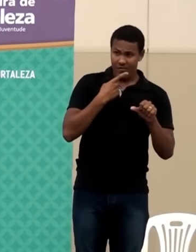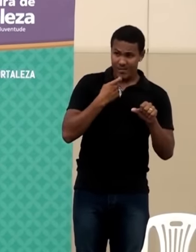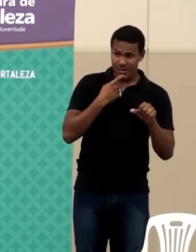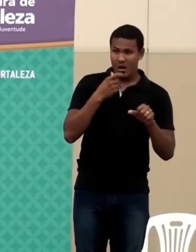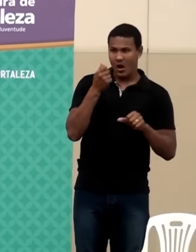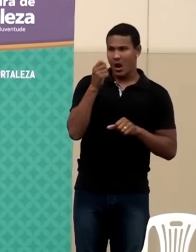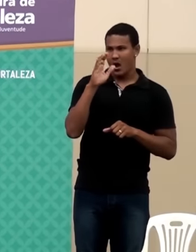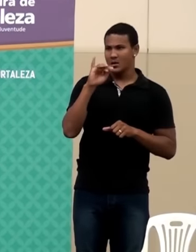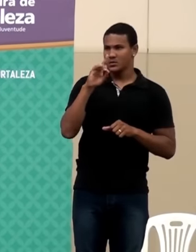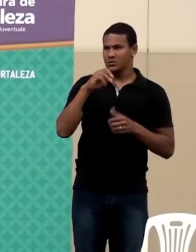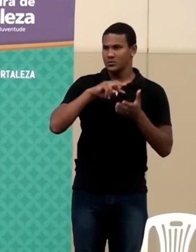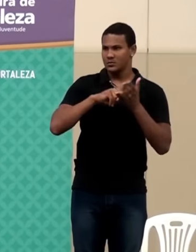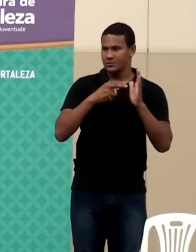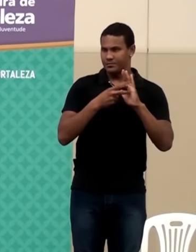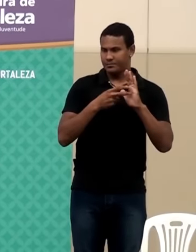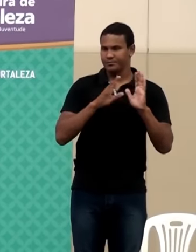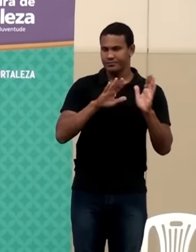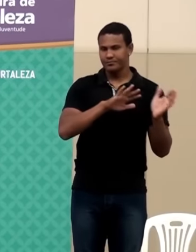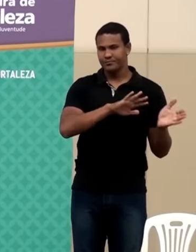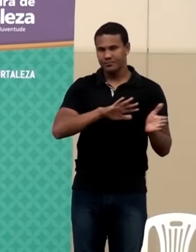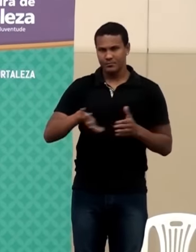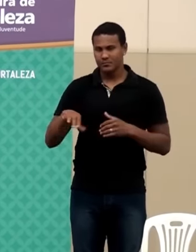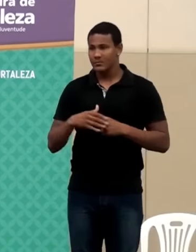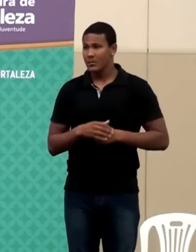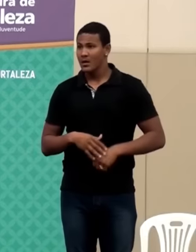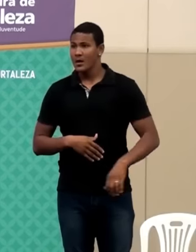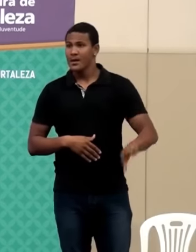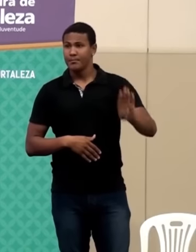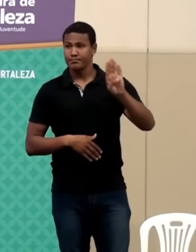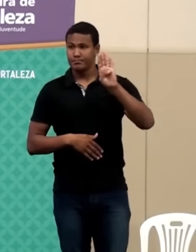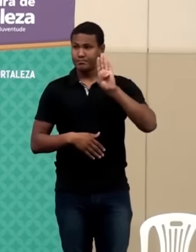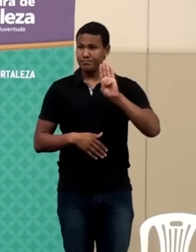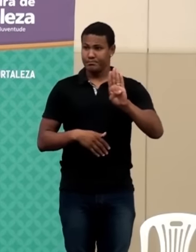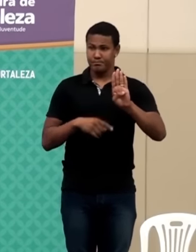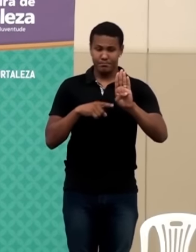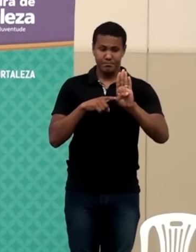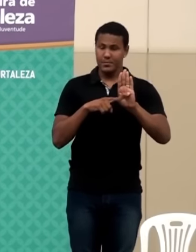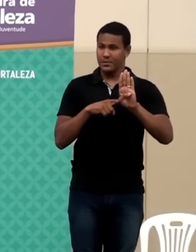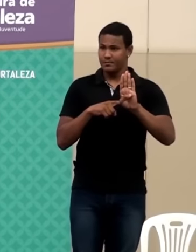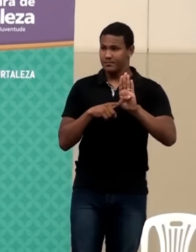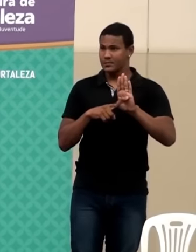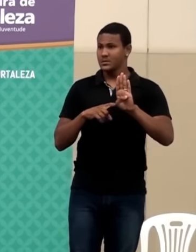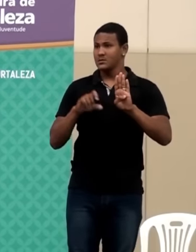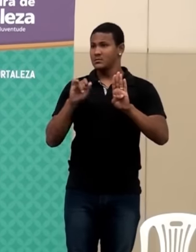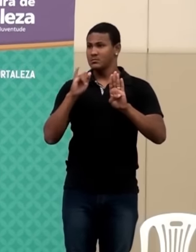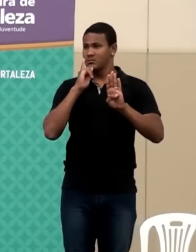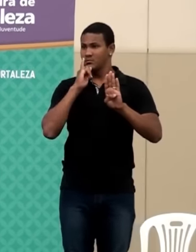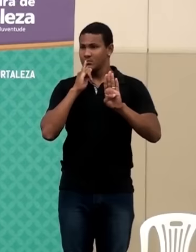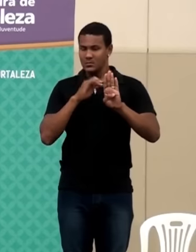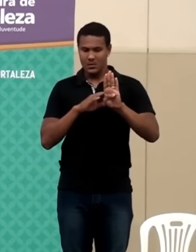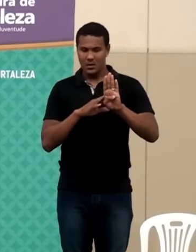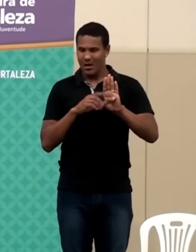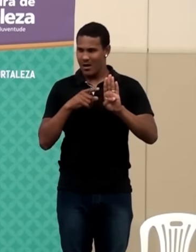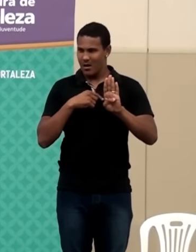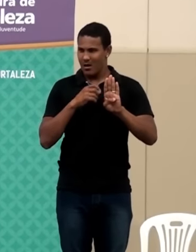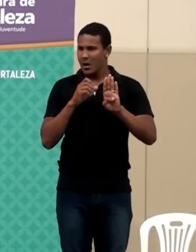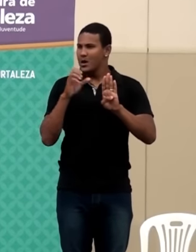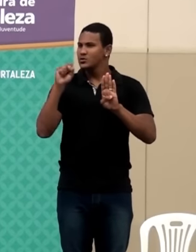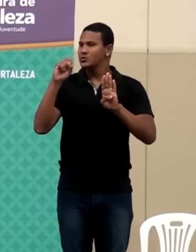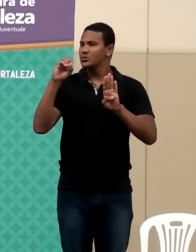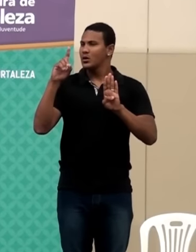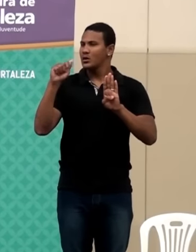B, soda cáustica. Inicial, roxa. Final, verde. A soda cáustica é o quê? É